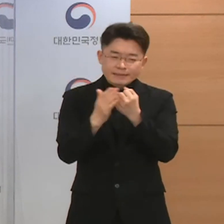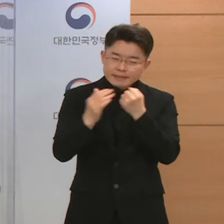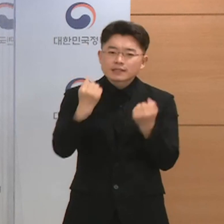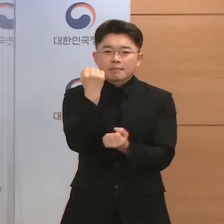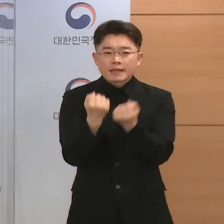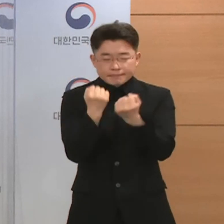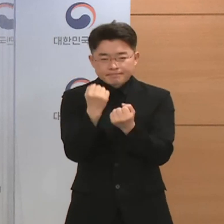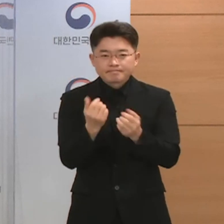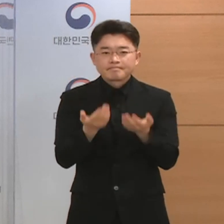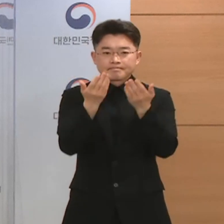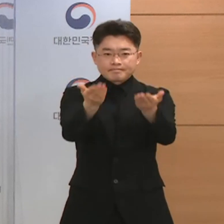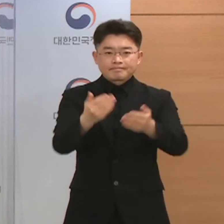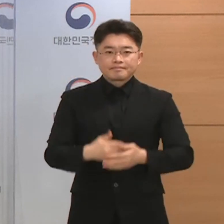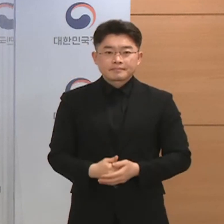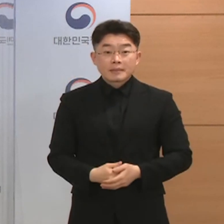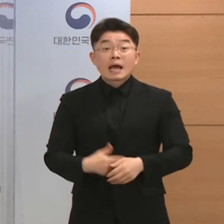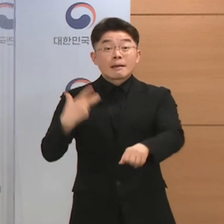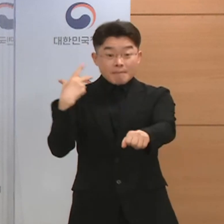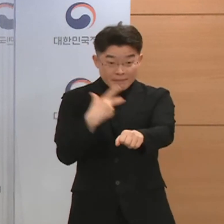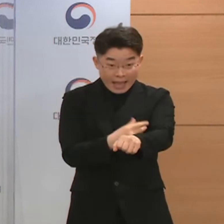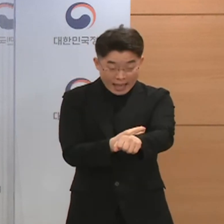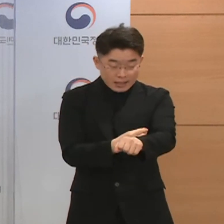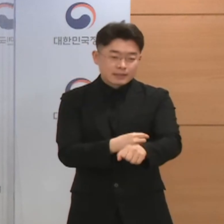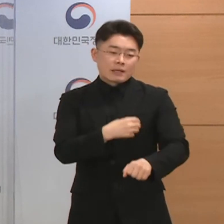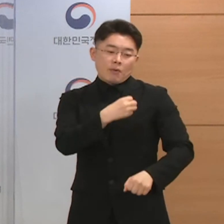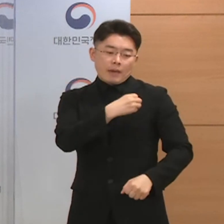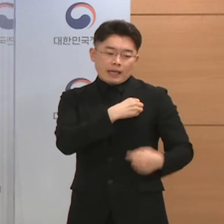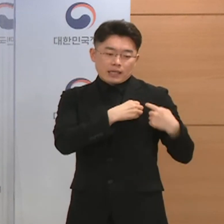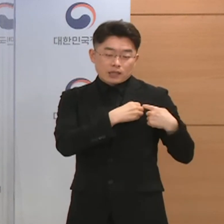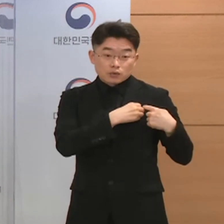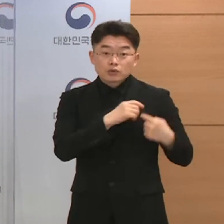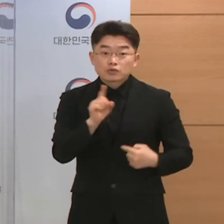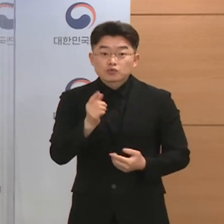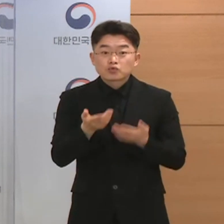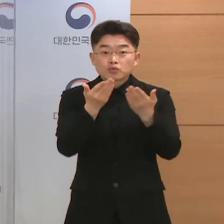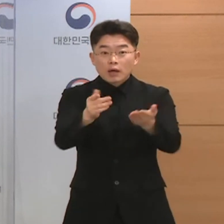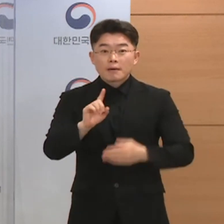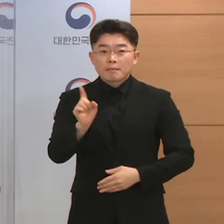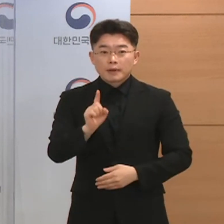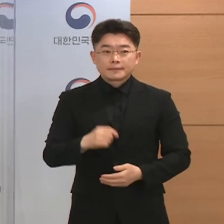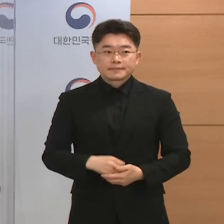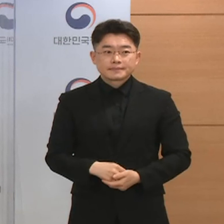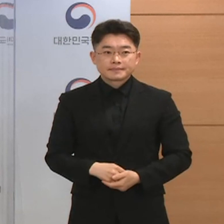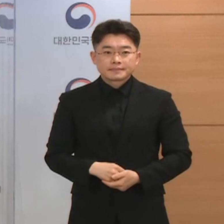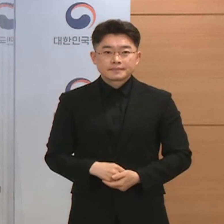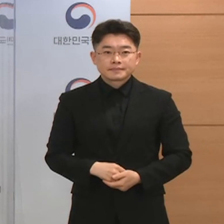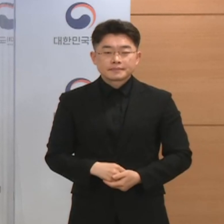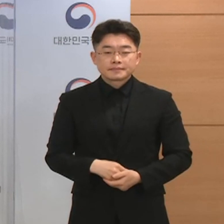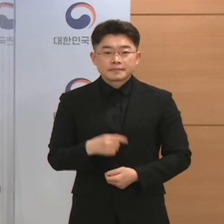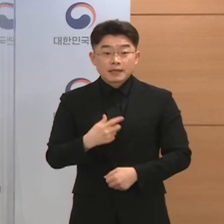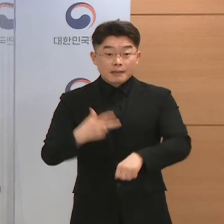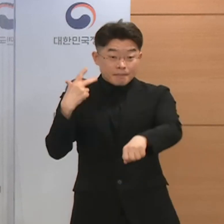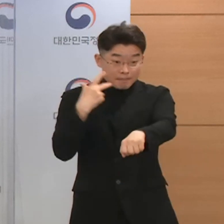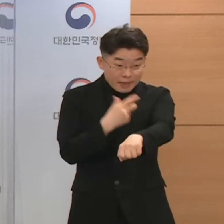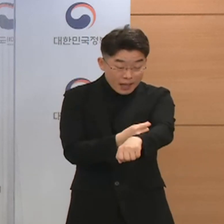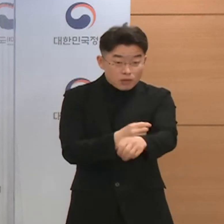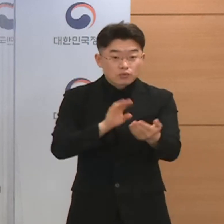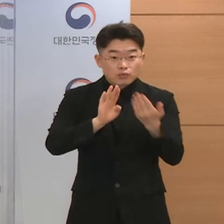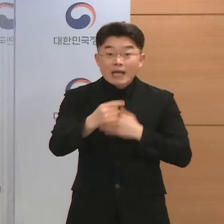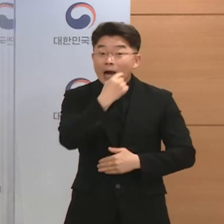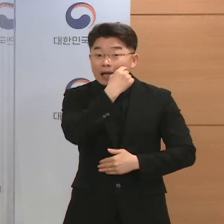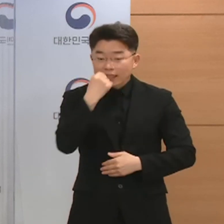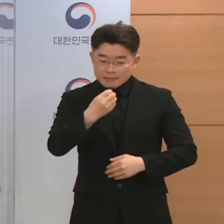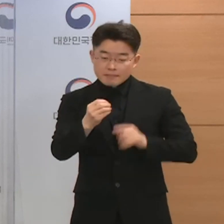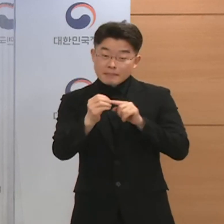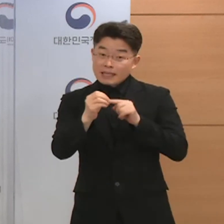드리는데 백신 배지에 대해서는 저희가 백신을 맞은 분들을 인증하는 배지를 말하고 있는 게 아니라 백신 배지를